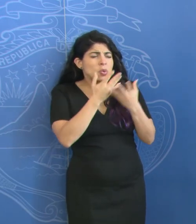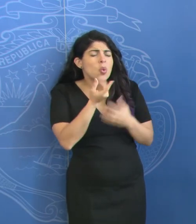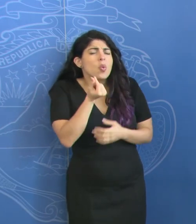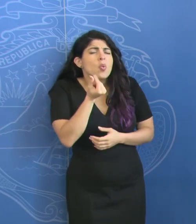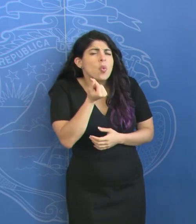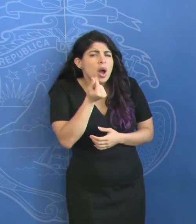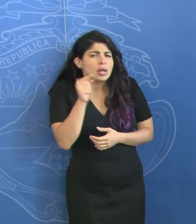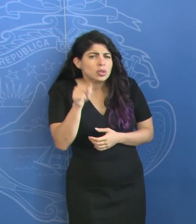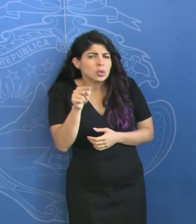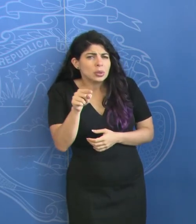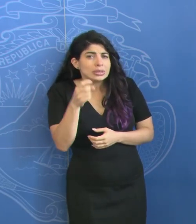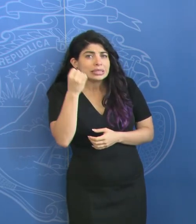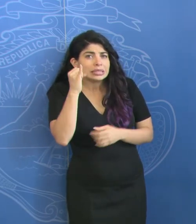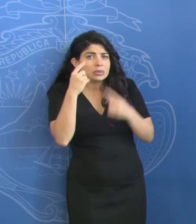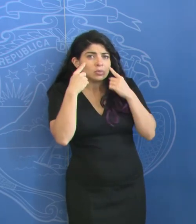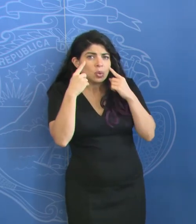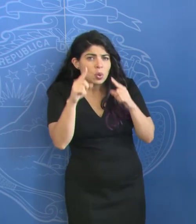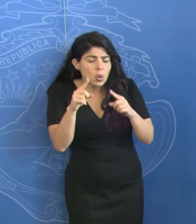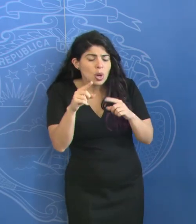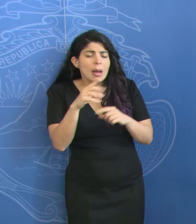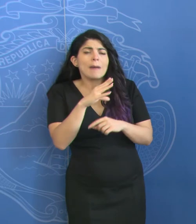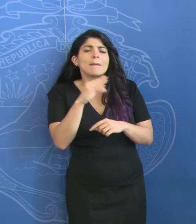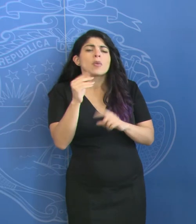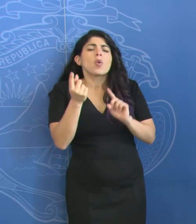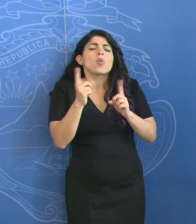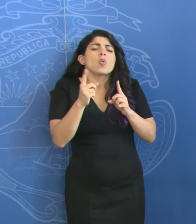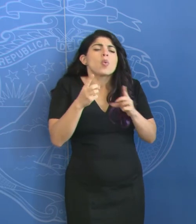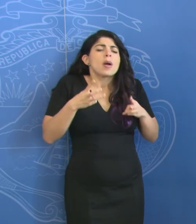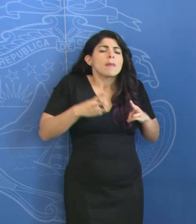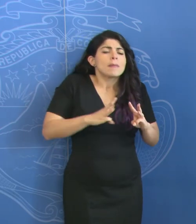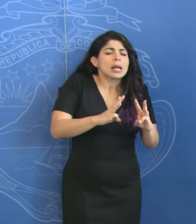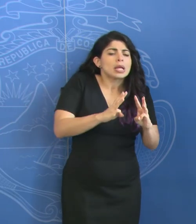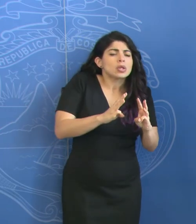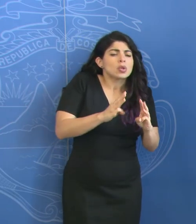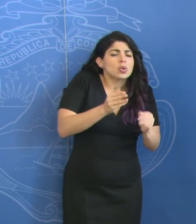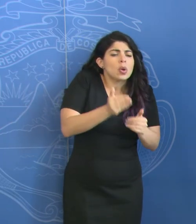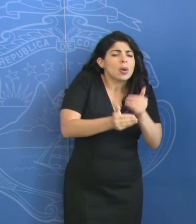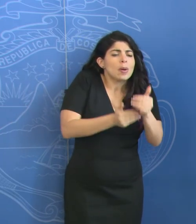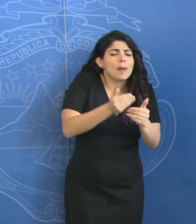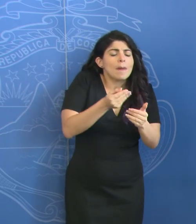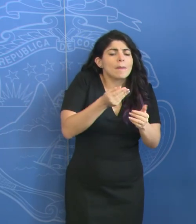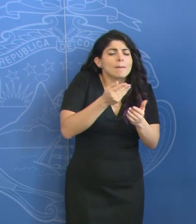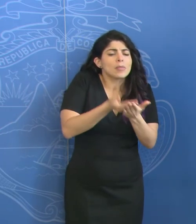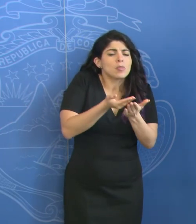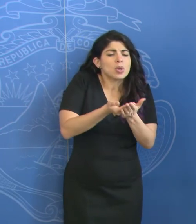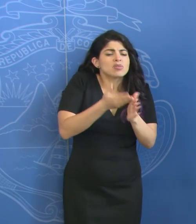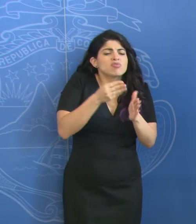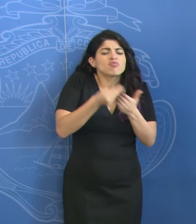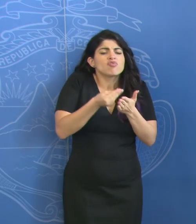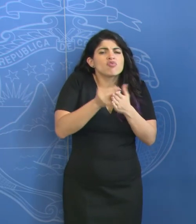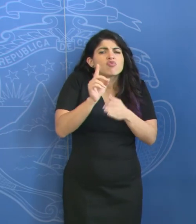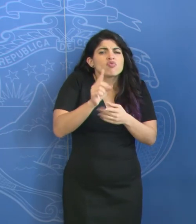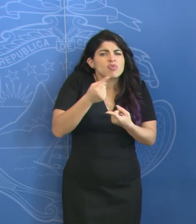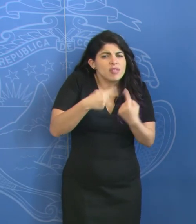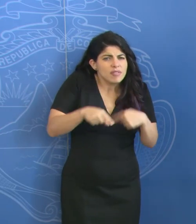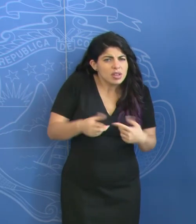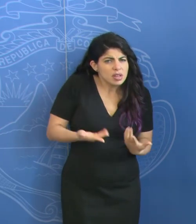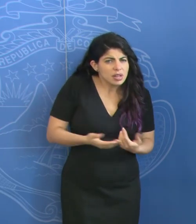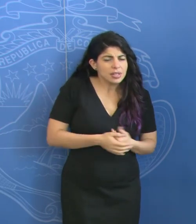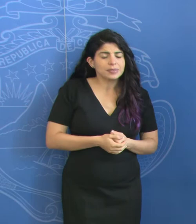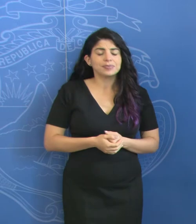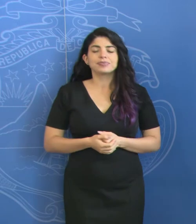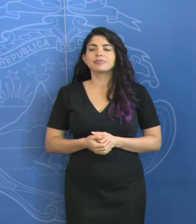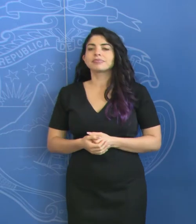eso y por cuál vía van esas propuestas y cómo se financiarían. Bien, hay